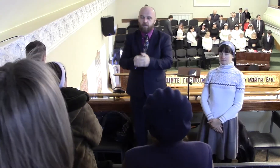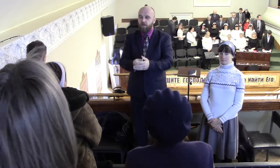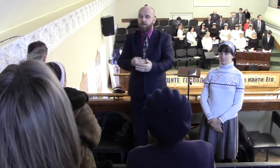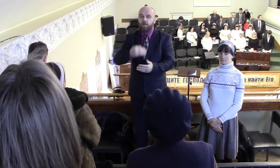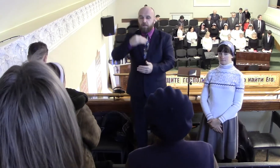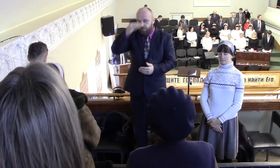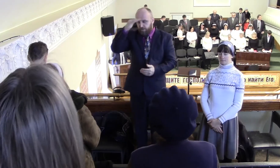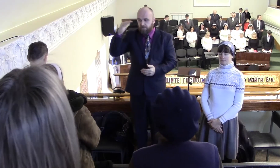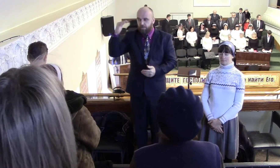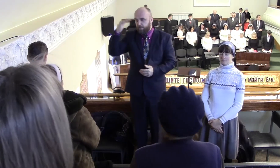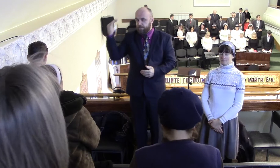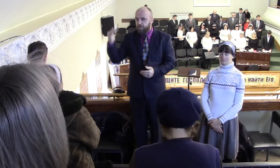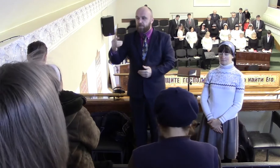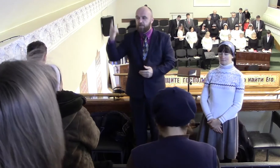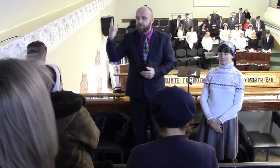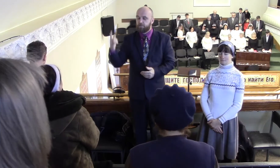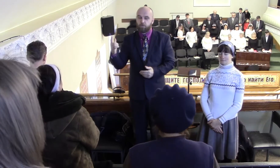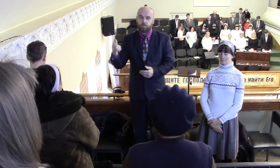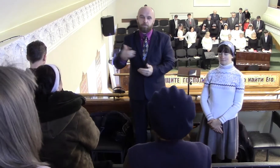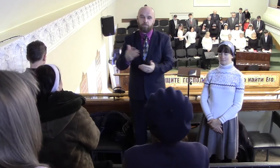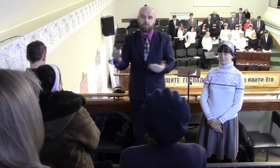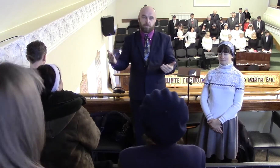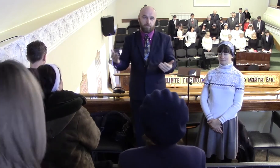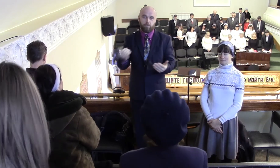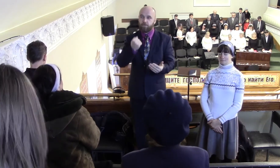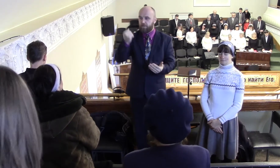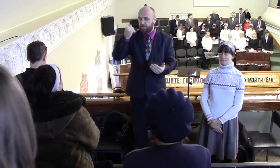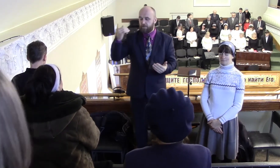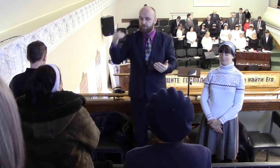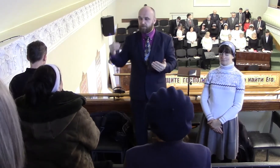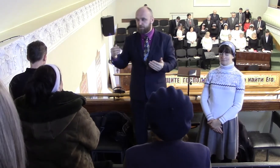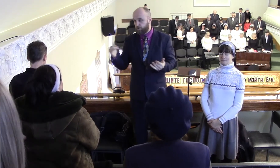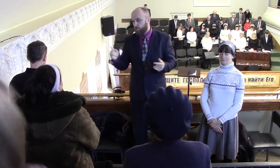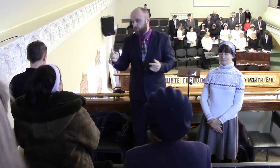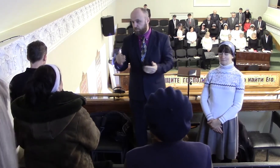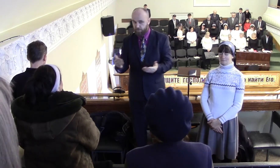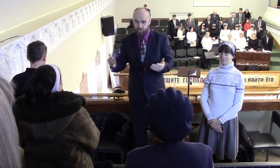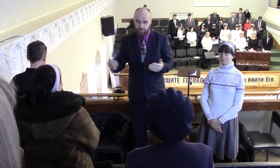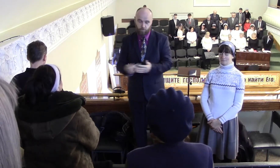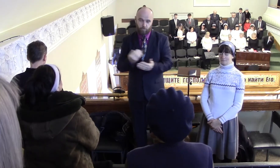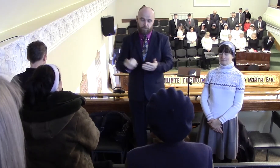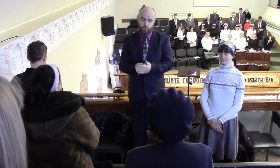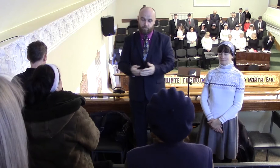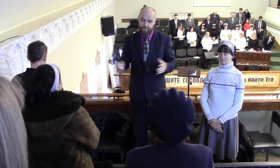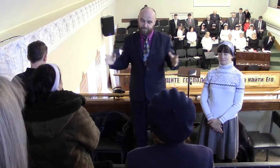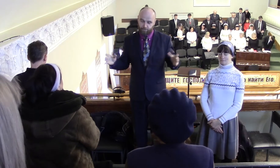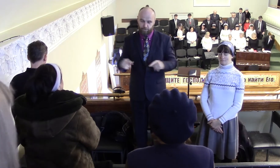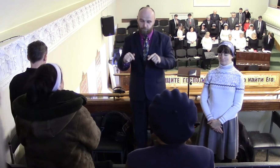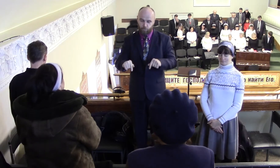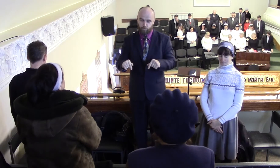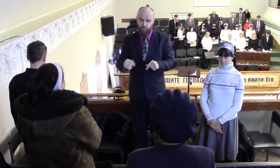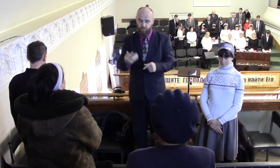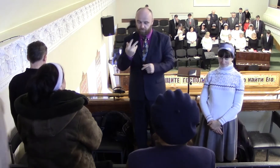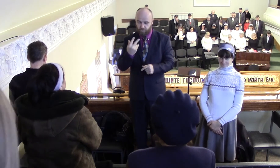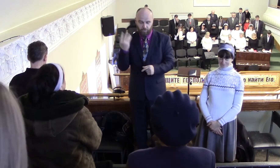Отец наш Небесный, Господь наш, мы благодарны за еще одну возможность в нашей жизни, когда мы можем поднять